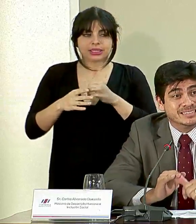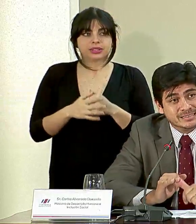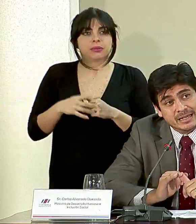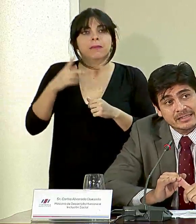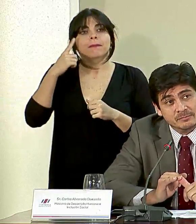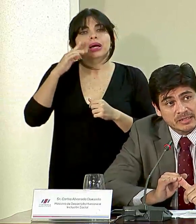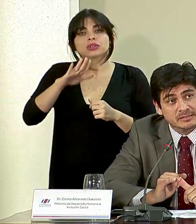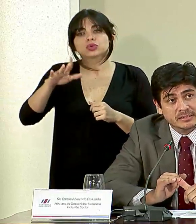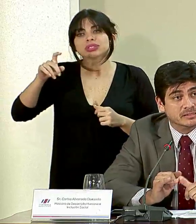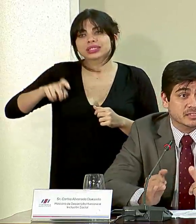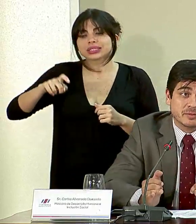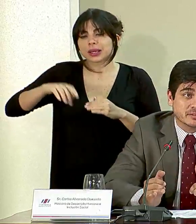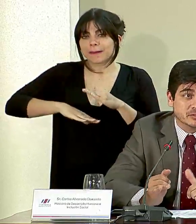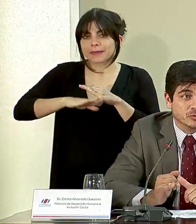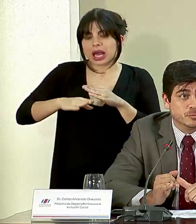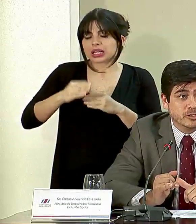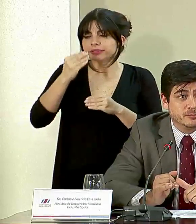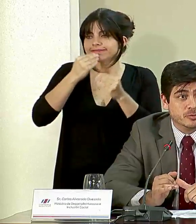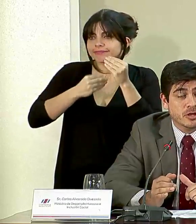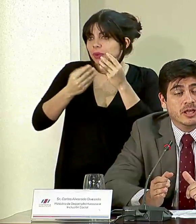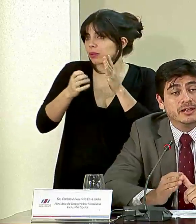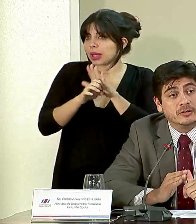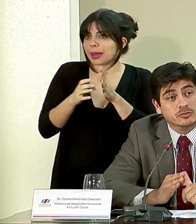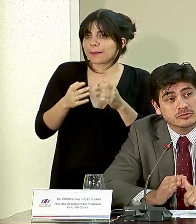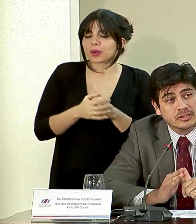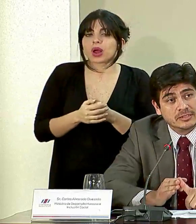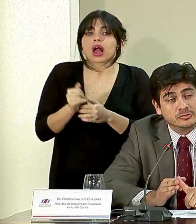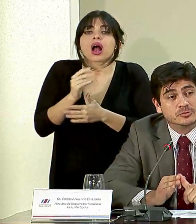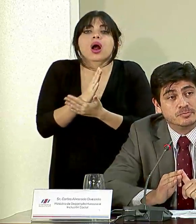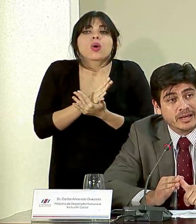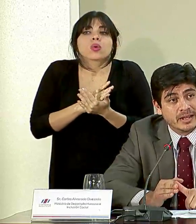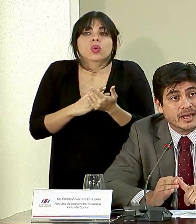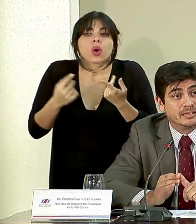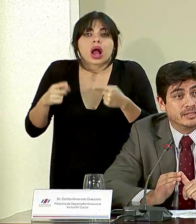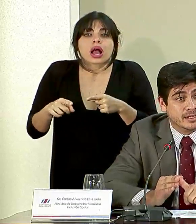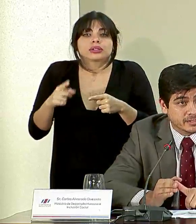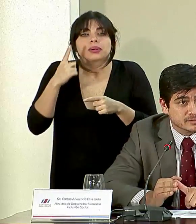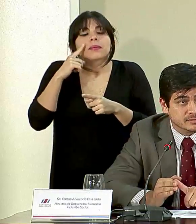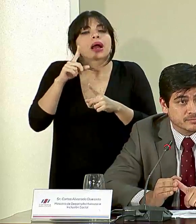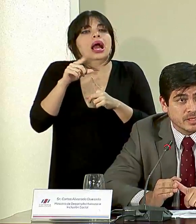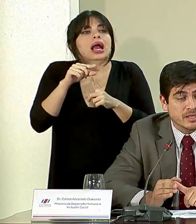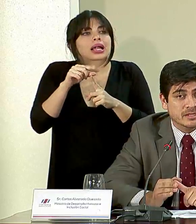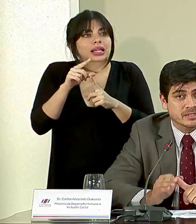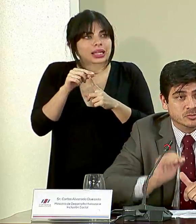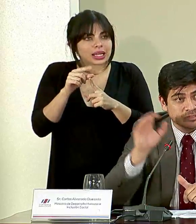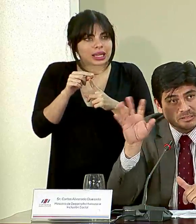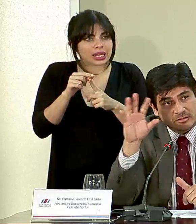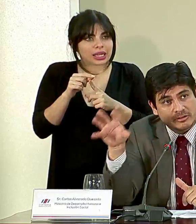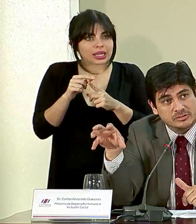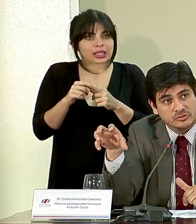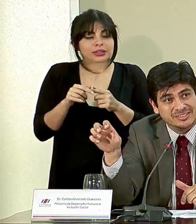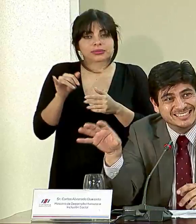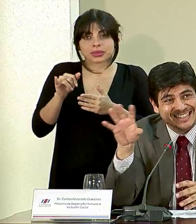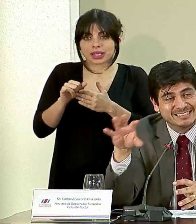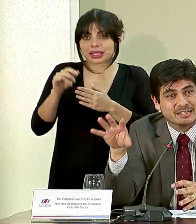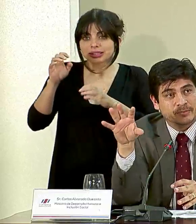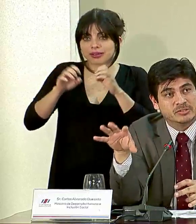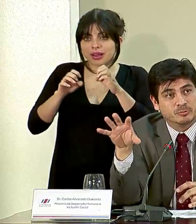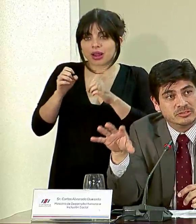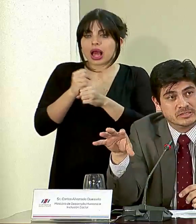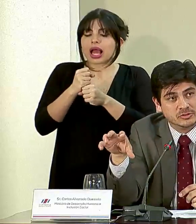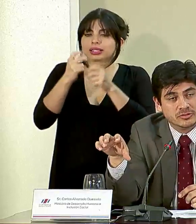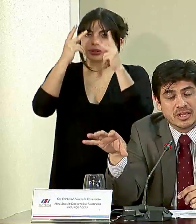para necesidades básicas, alimentación, por ejemplo, en algunos casos para alquileres. Y es con esta valoración que se